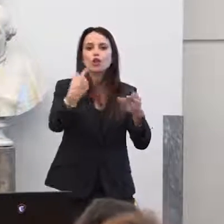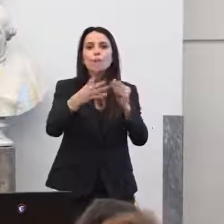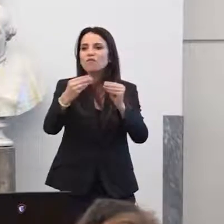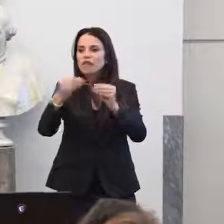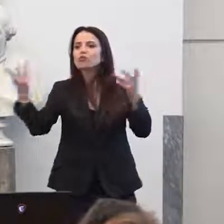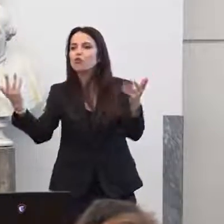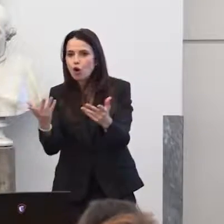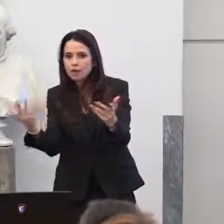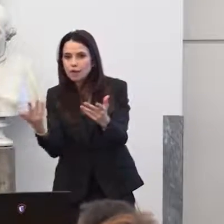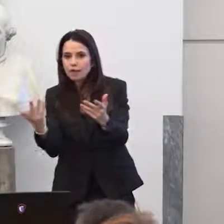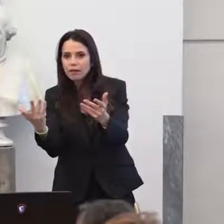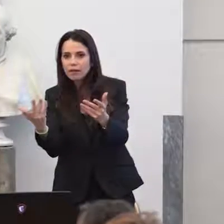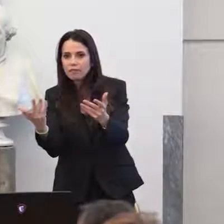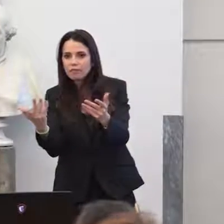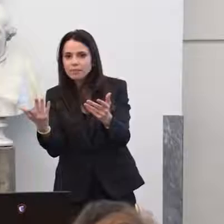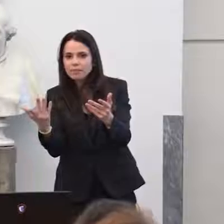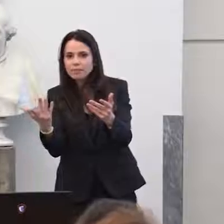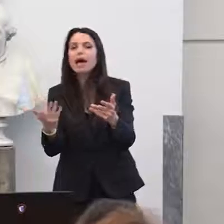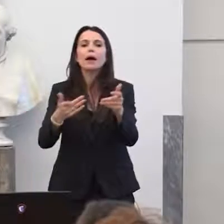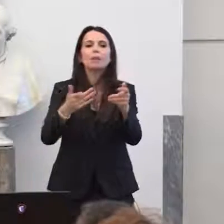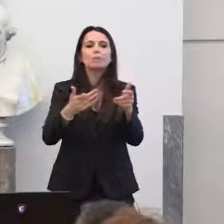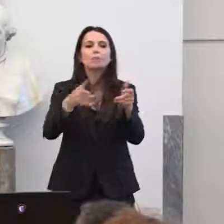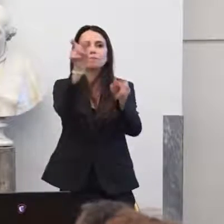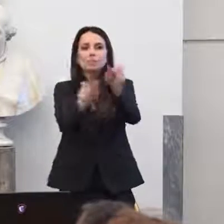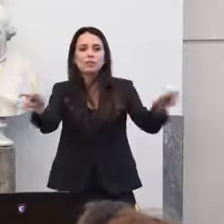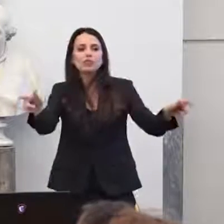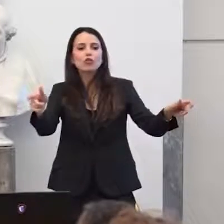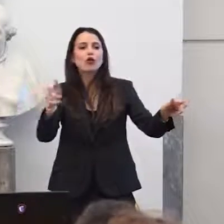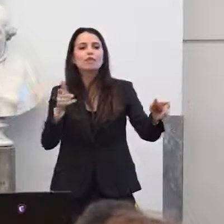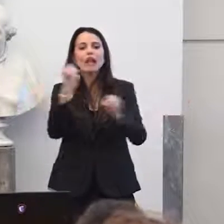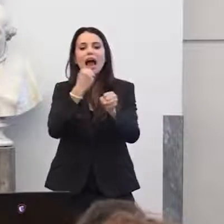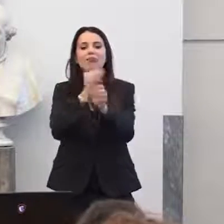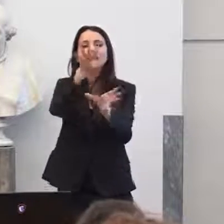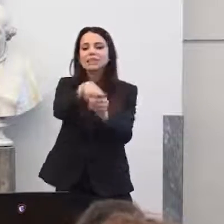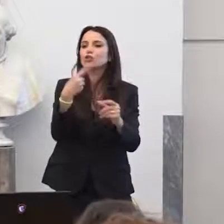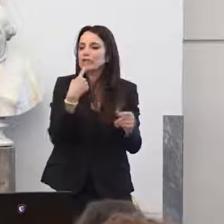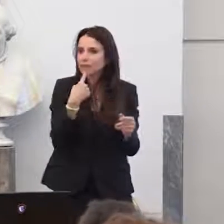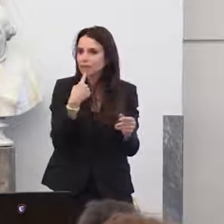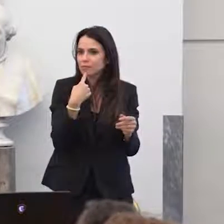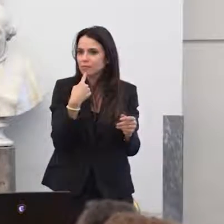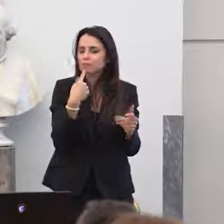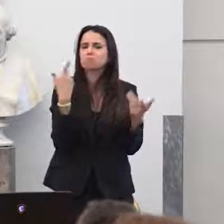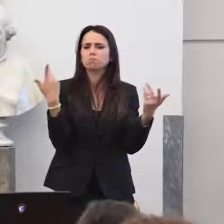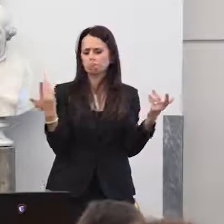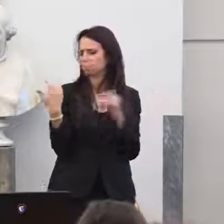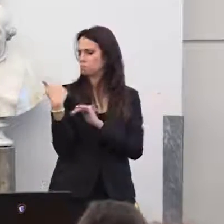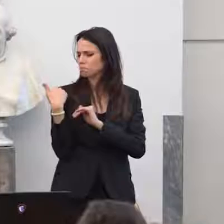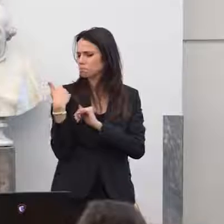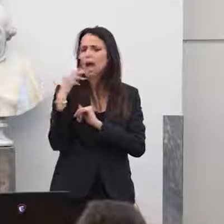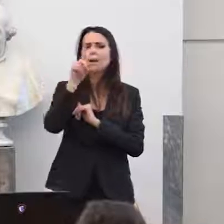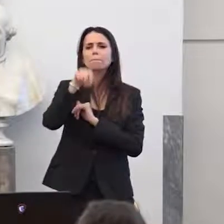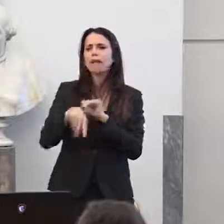in termini di personale piuttosto che attrezzature. Più recentemente, nel 98, vedete